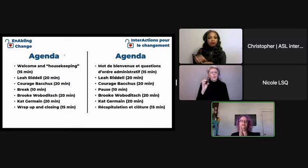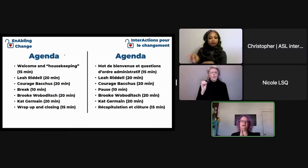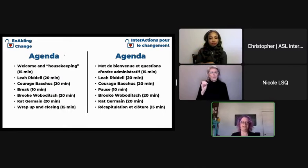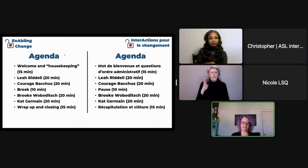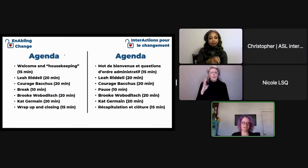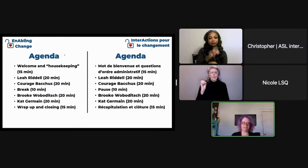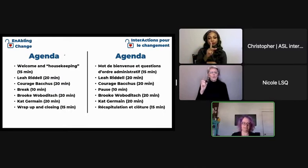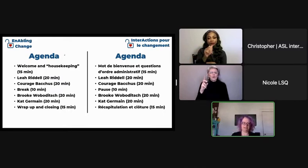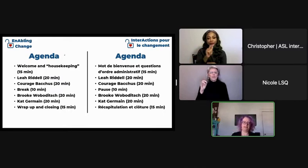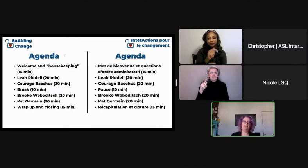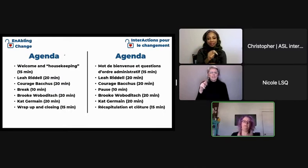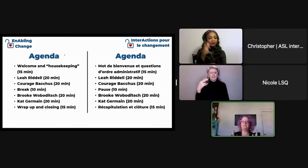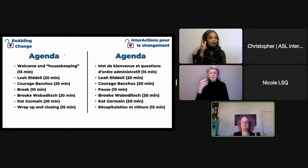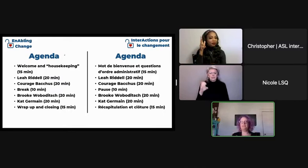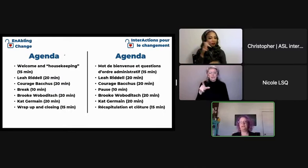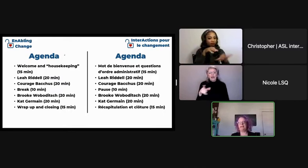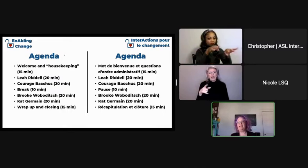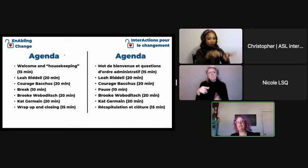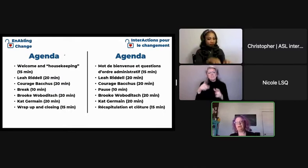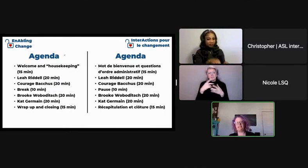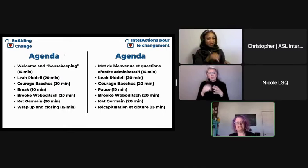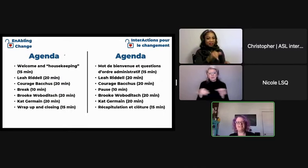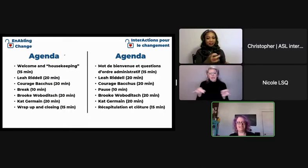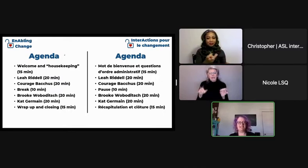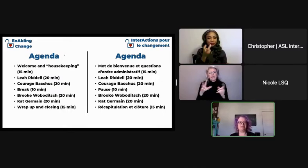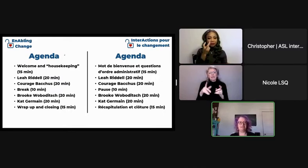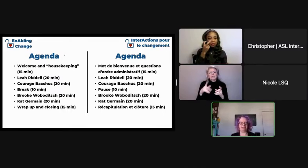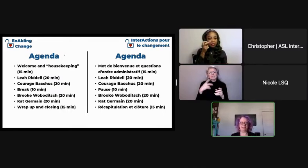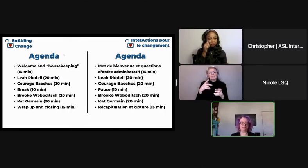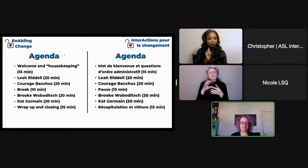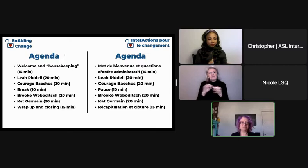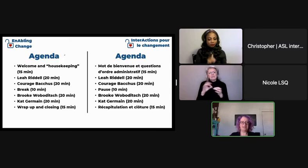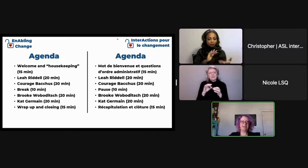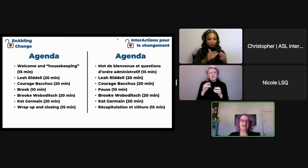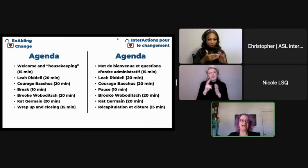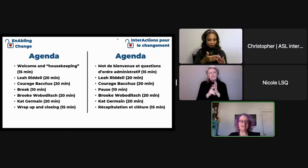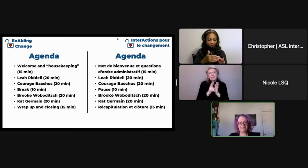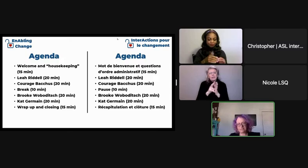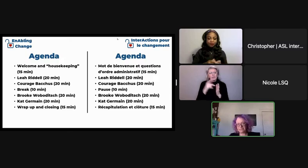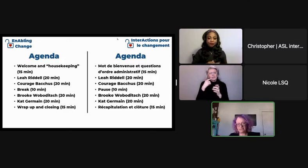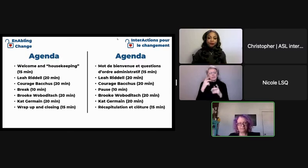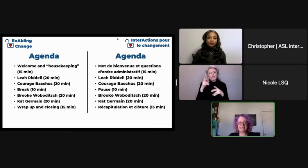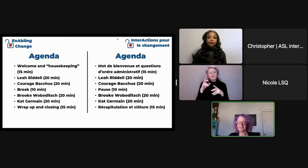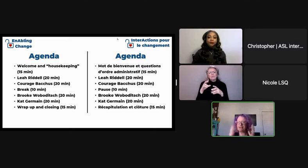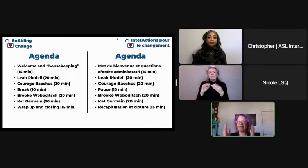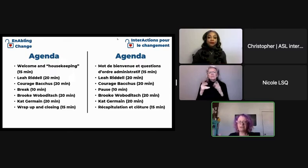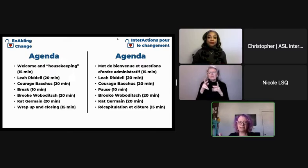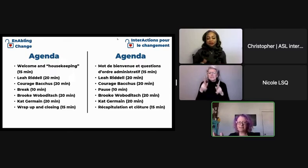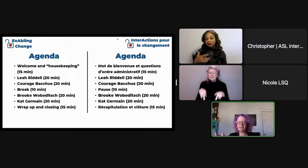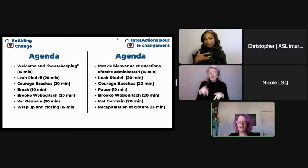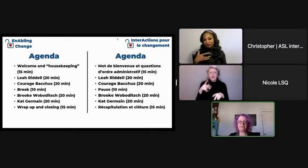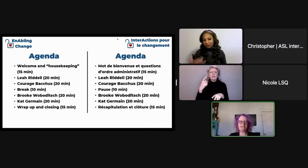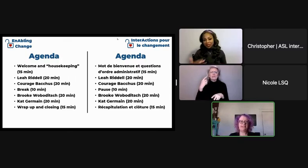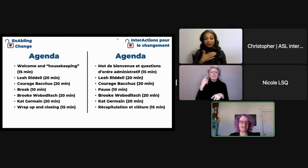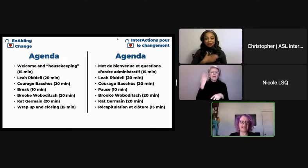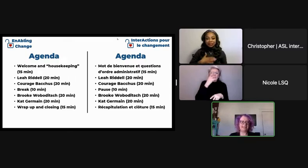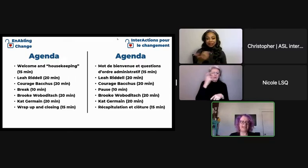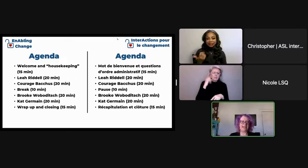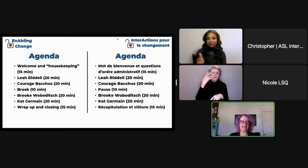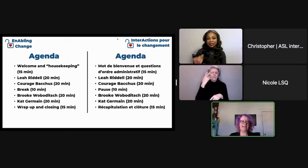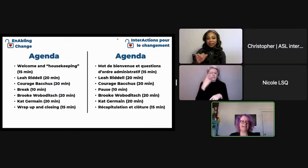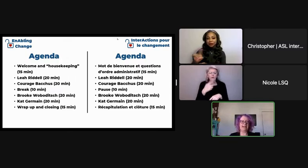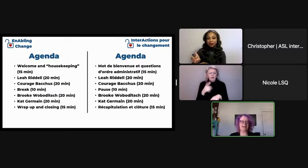qui présentera les sous-titres, puis nous passerons la description audio pour la communauté des aveugles et malvoyants. Comme d'habitude, n'hésitez pas à